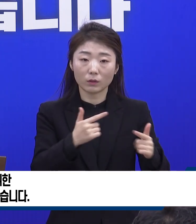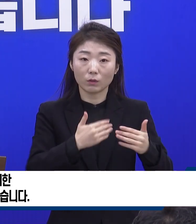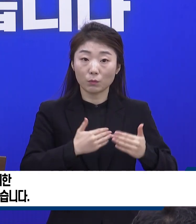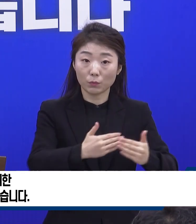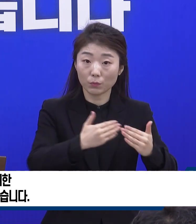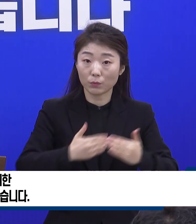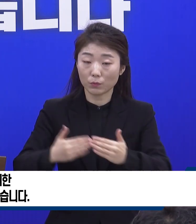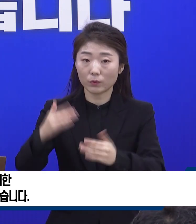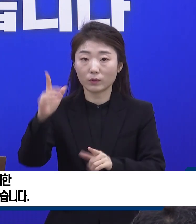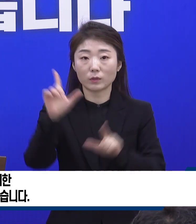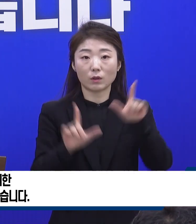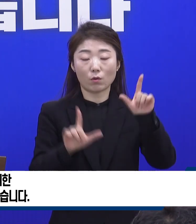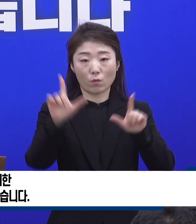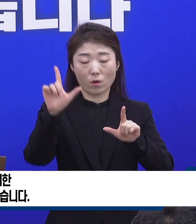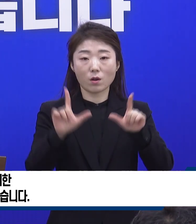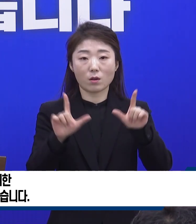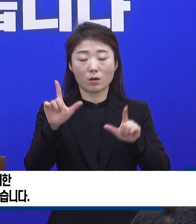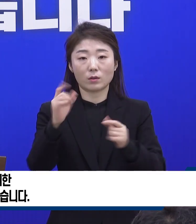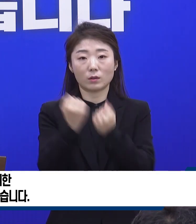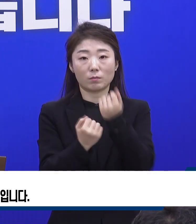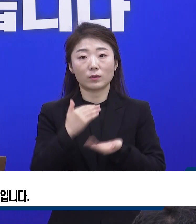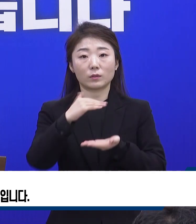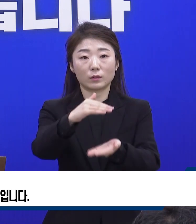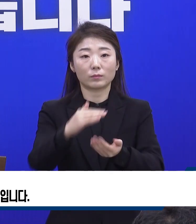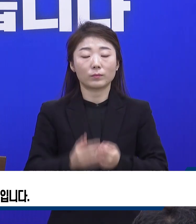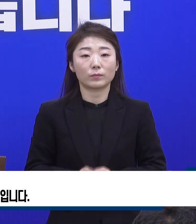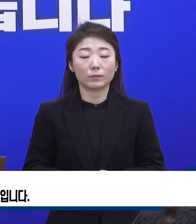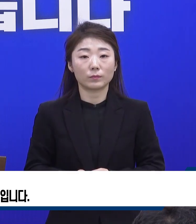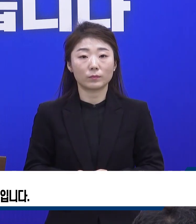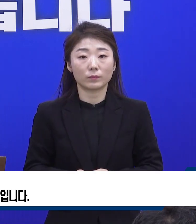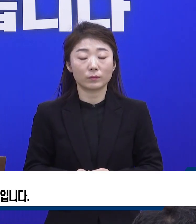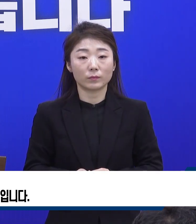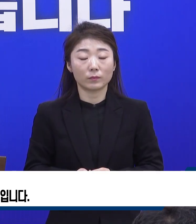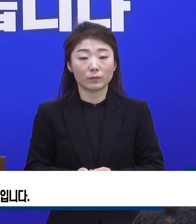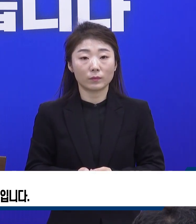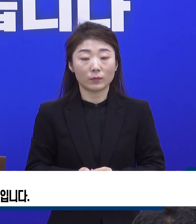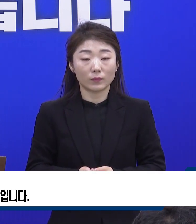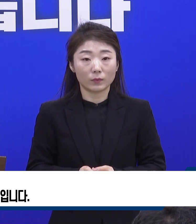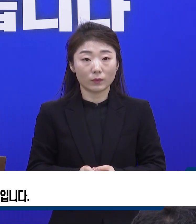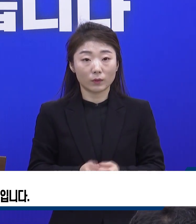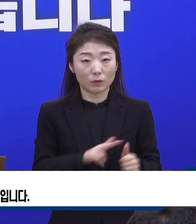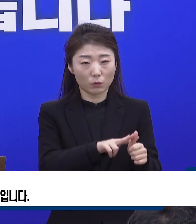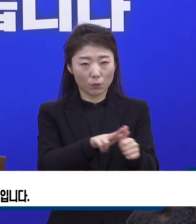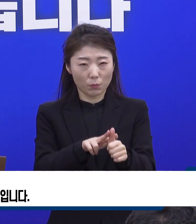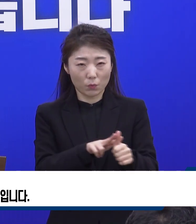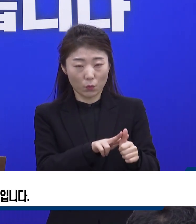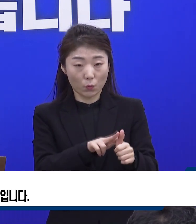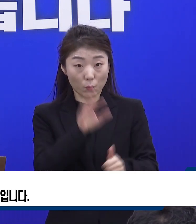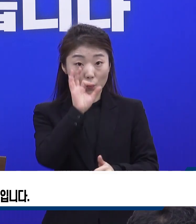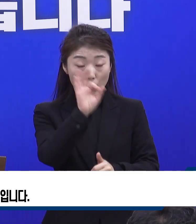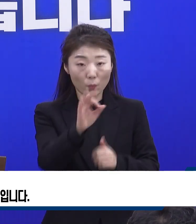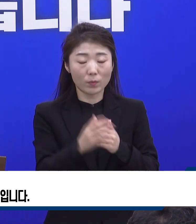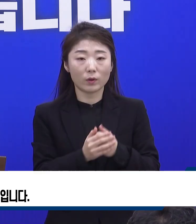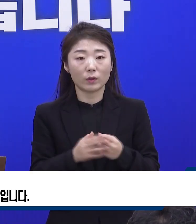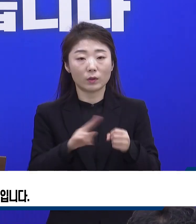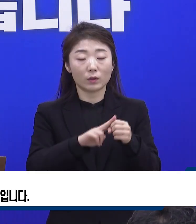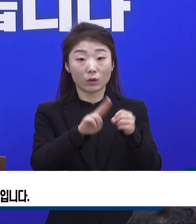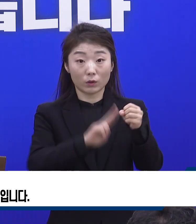추진되고 있는 사항에 대해서 간략하게 말씀드리겠습니다. 저희들이 파악한 거창교회의 신도는